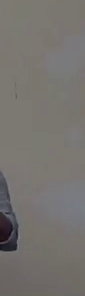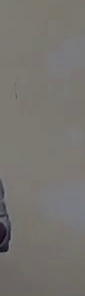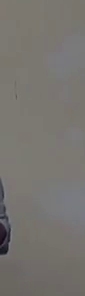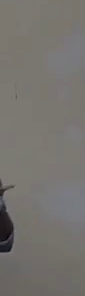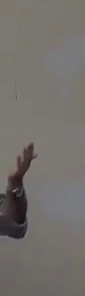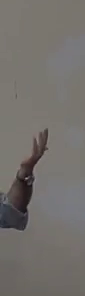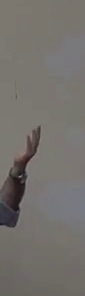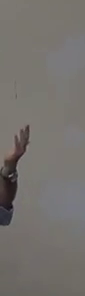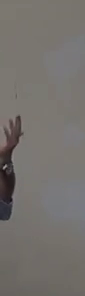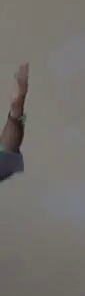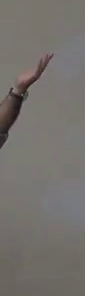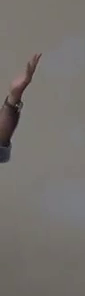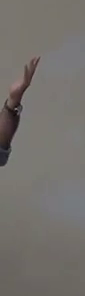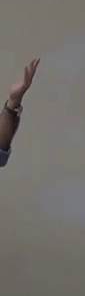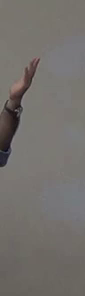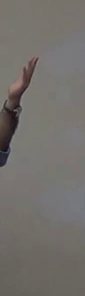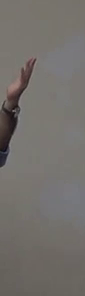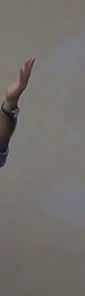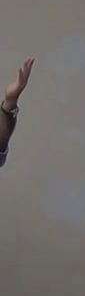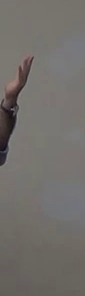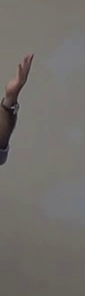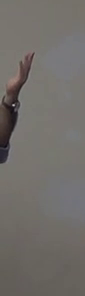Y maybe Moisés estaba...